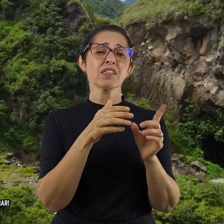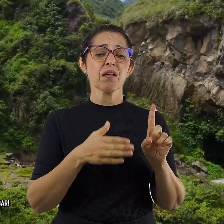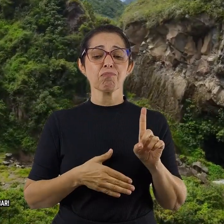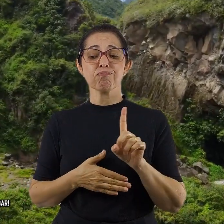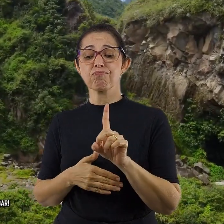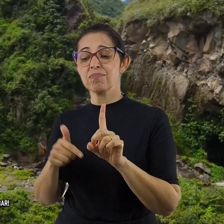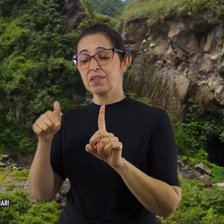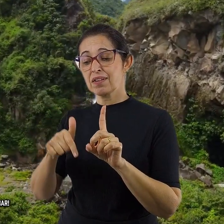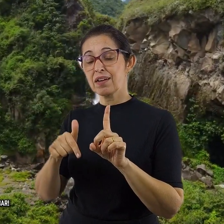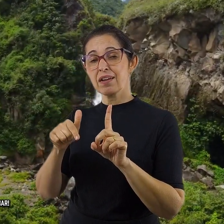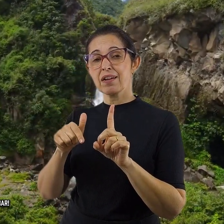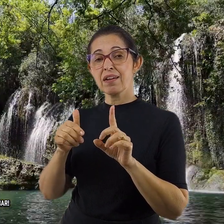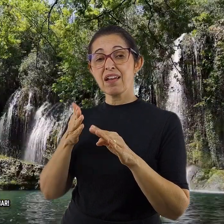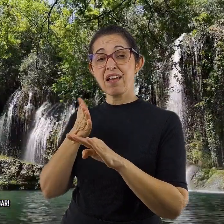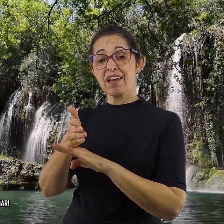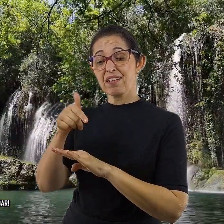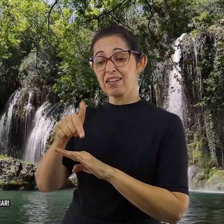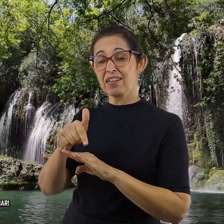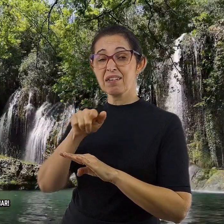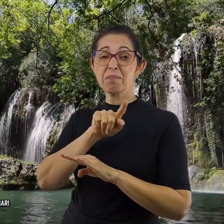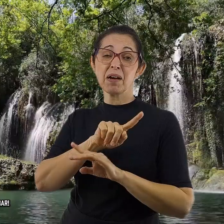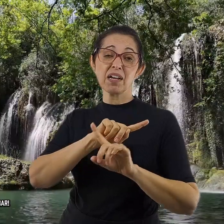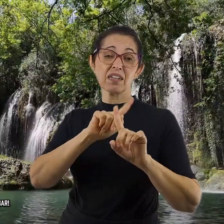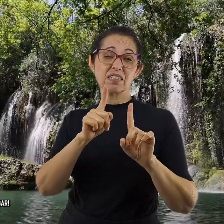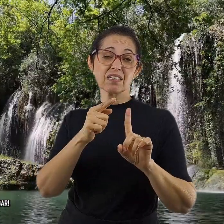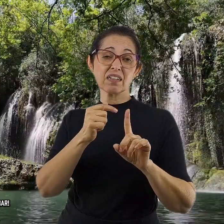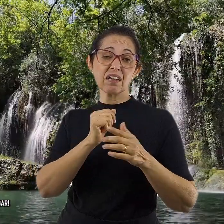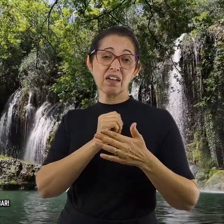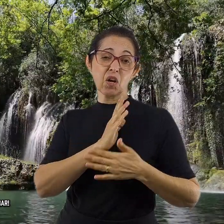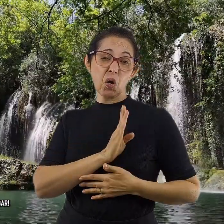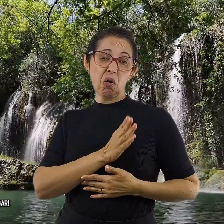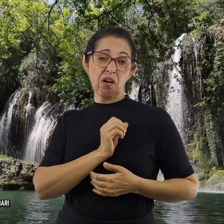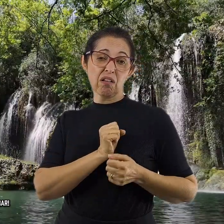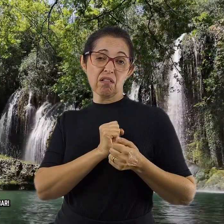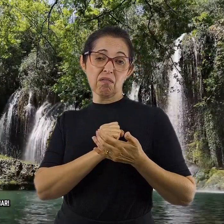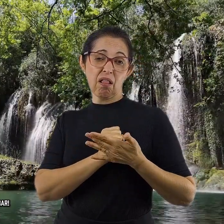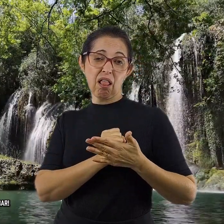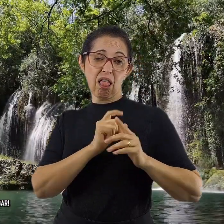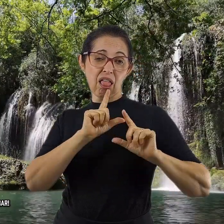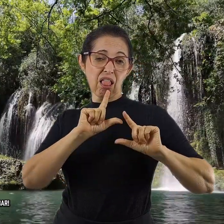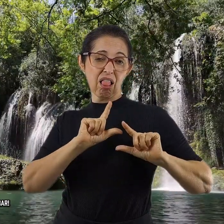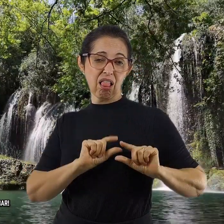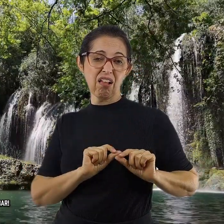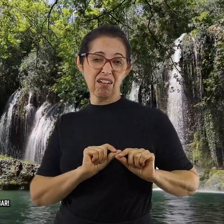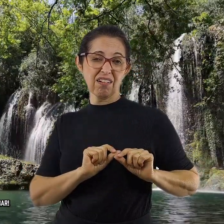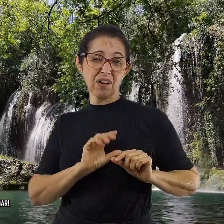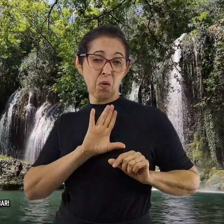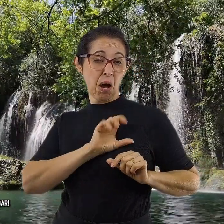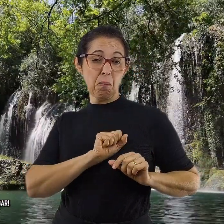entras aqui, mas o teu coração não bate mais como batia antigamente,